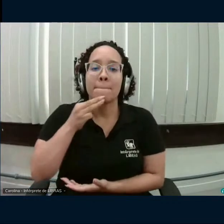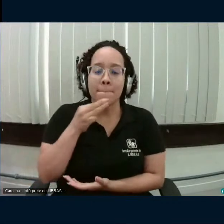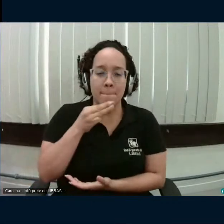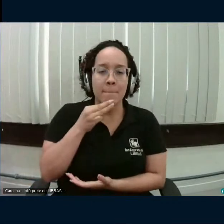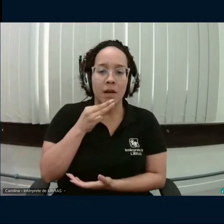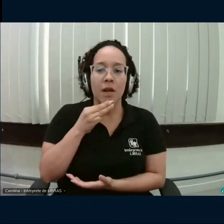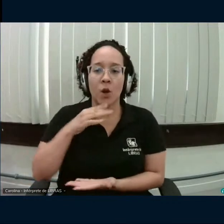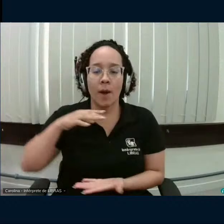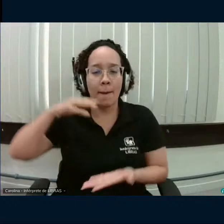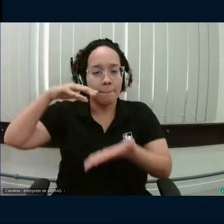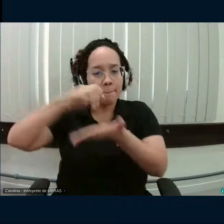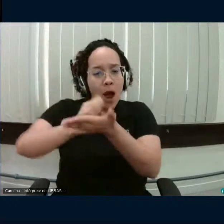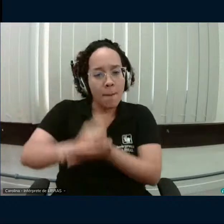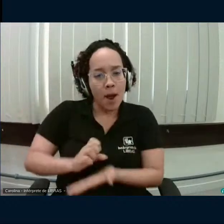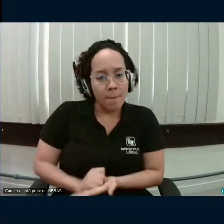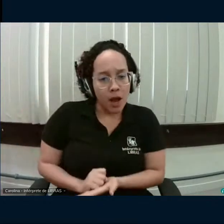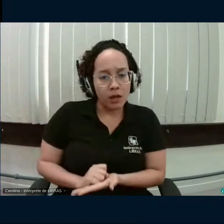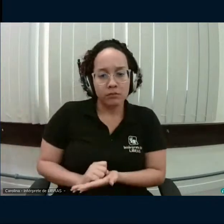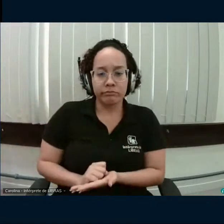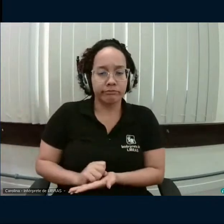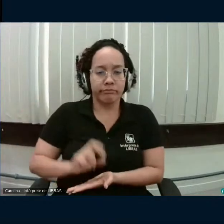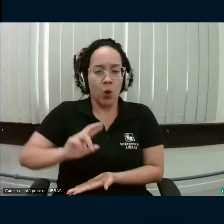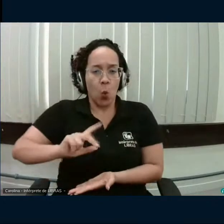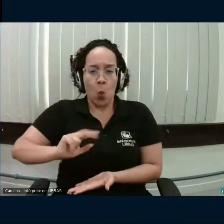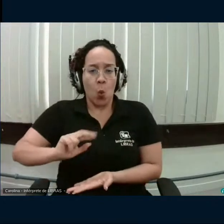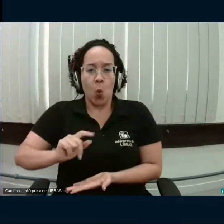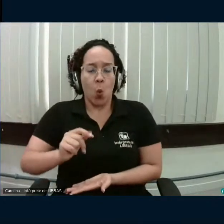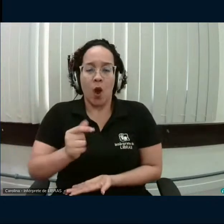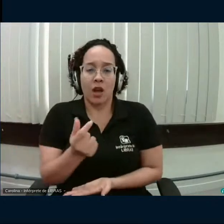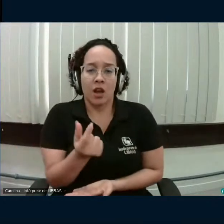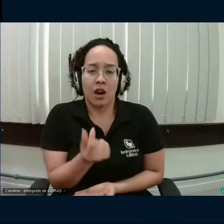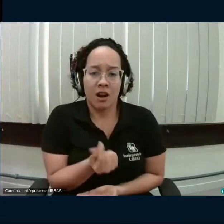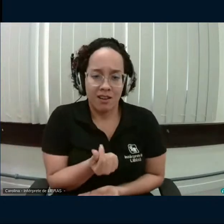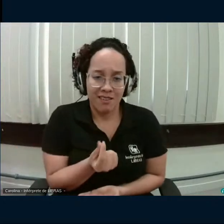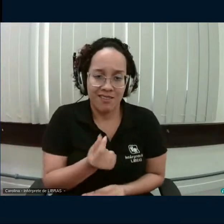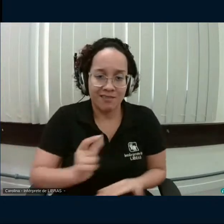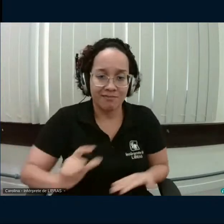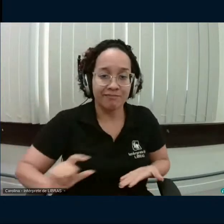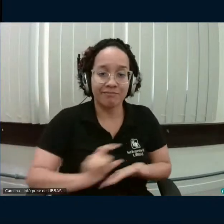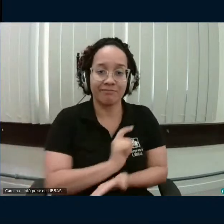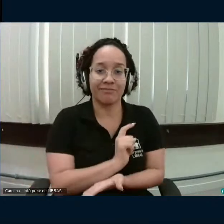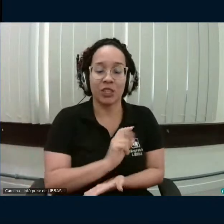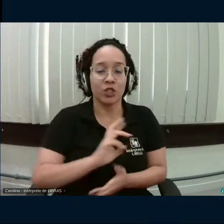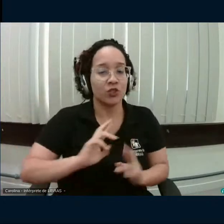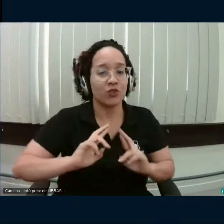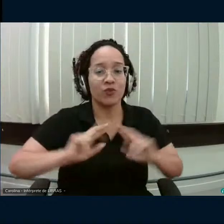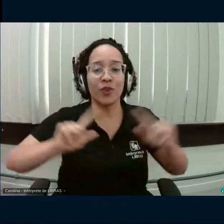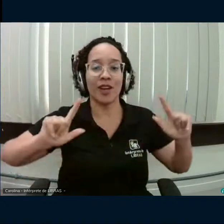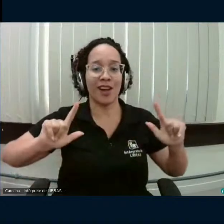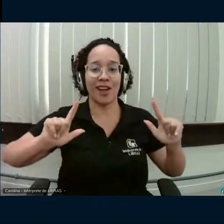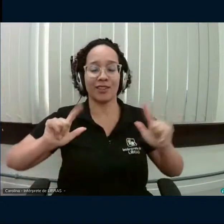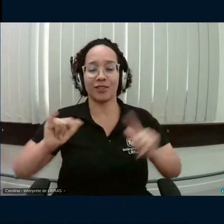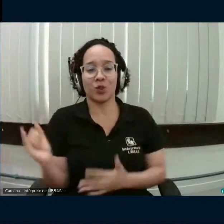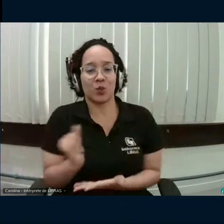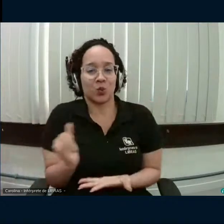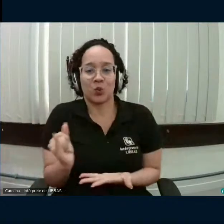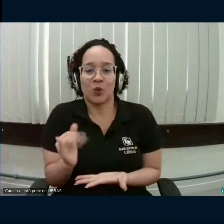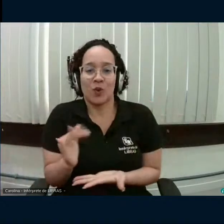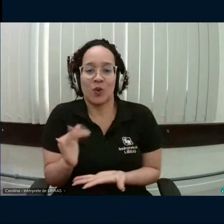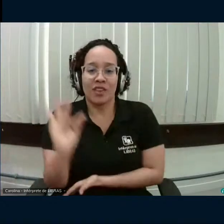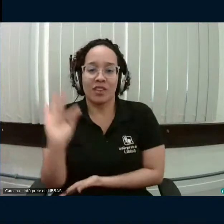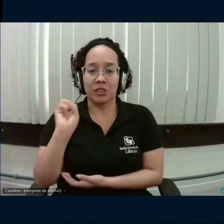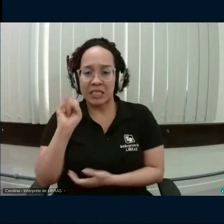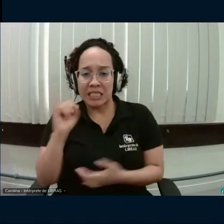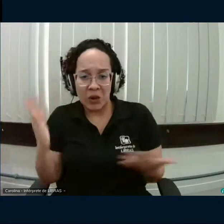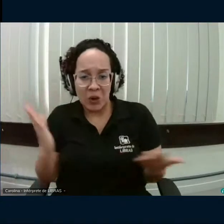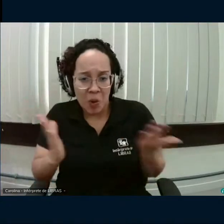não irão ter o mesmo financiamento do ensino médio e educação profissional dos institutos federais. E vocês